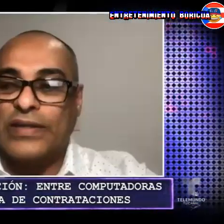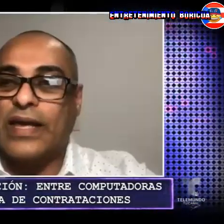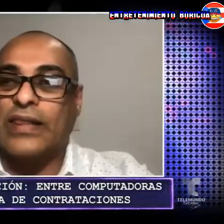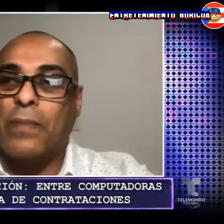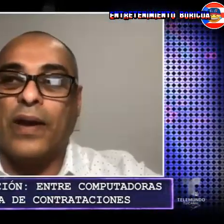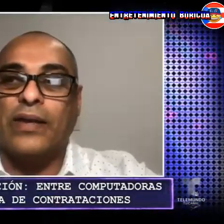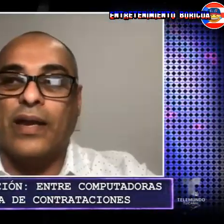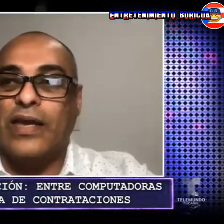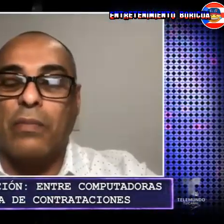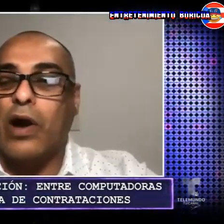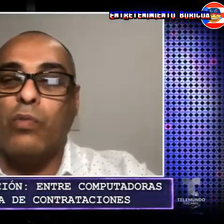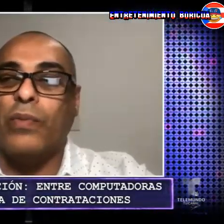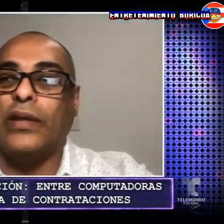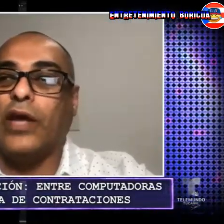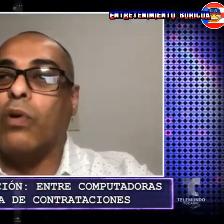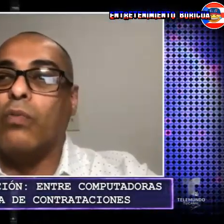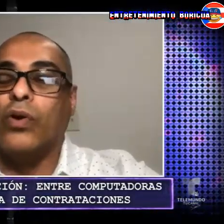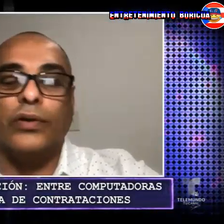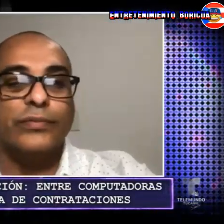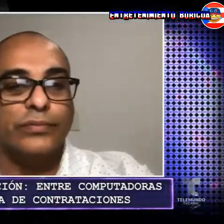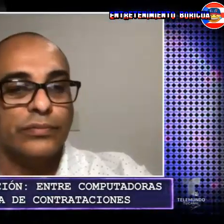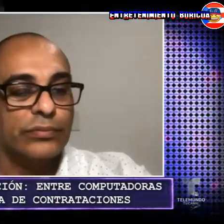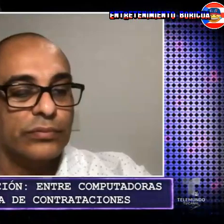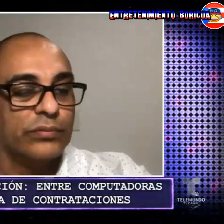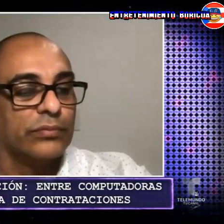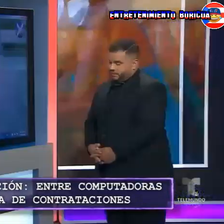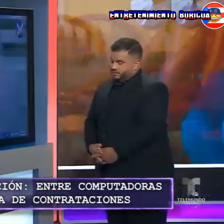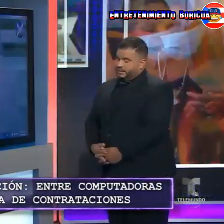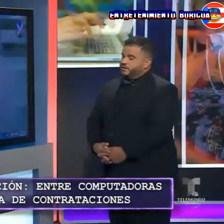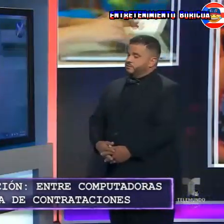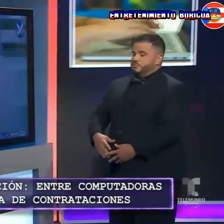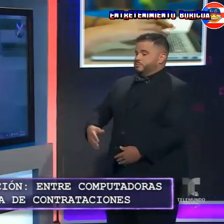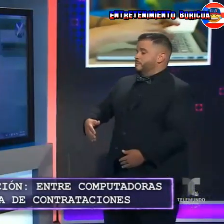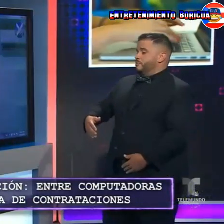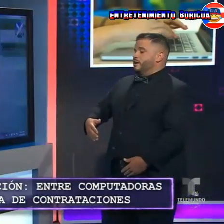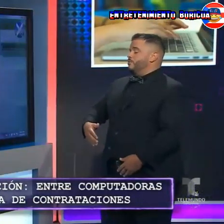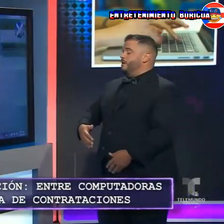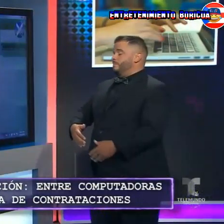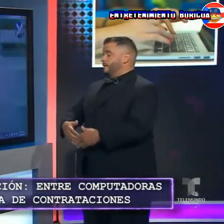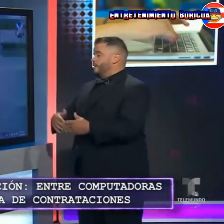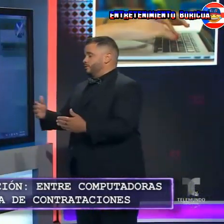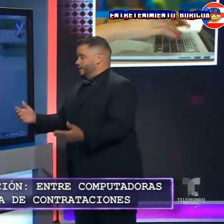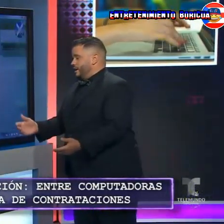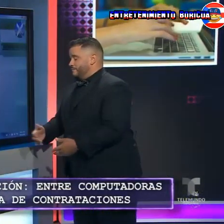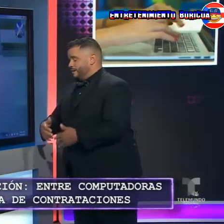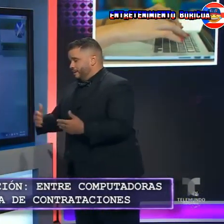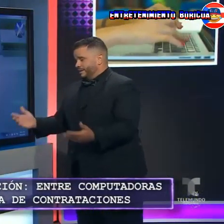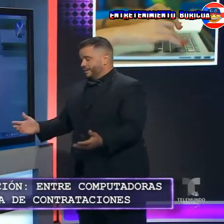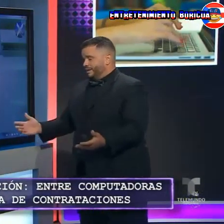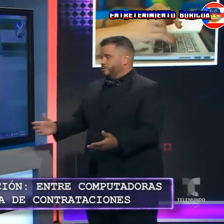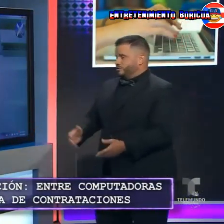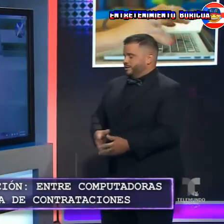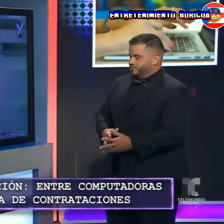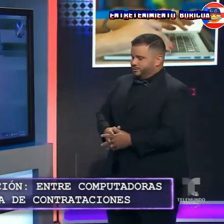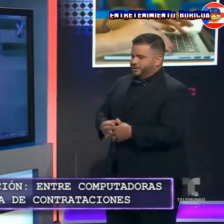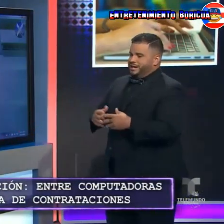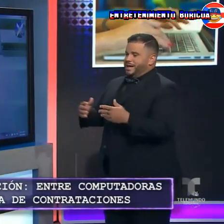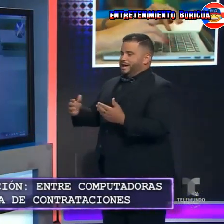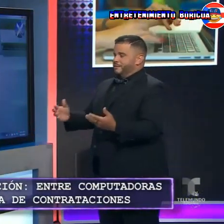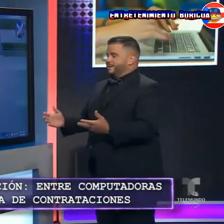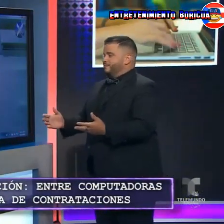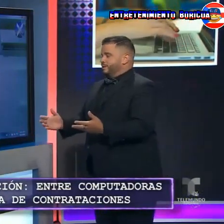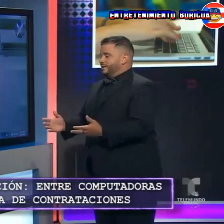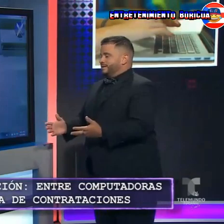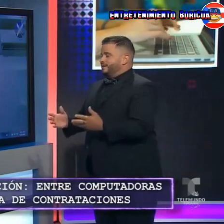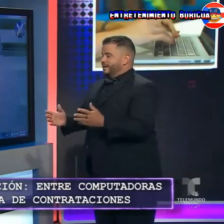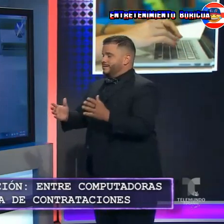una universidad de España le llama comúnmente como un bulo. Pues, secretario, pues, me puede poner las palabras que usted quiera, y me entretienen mucho sus insultos.